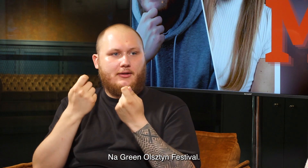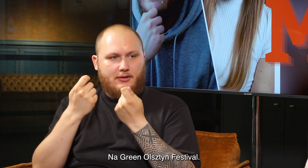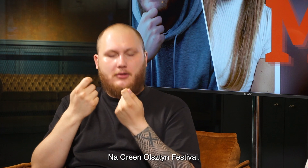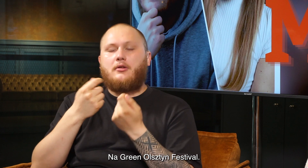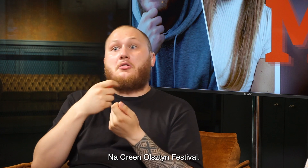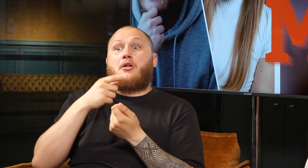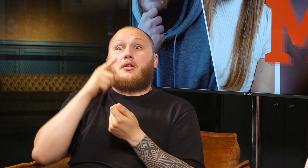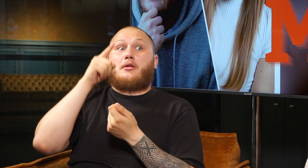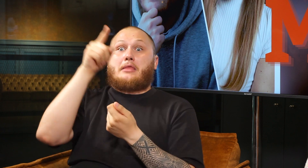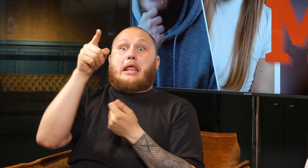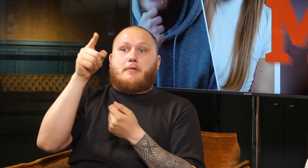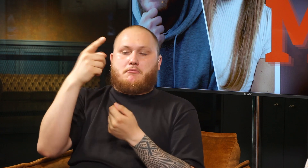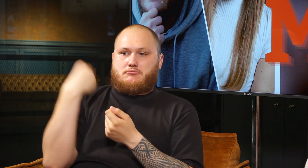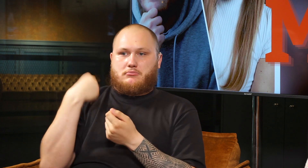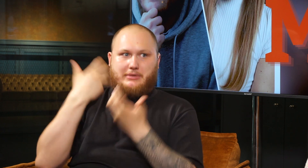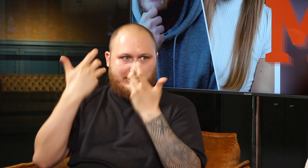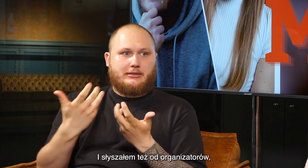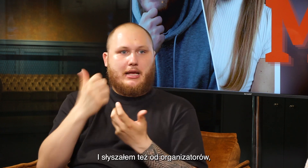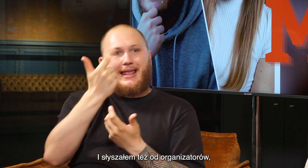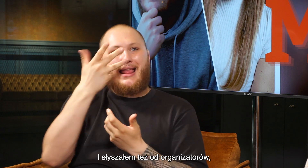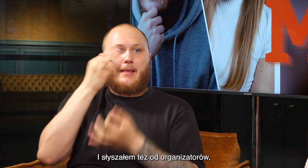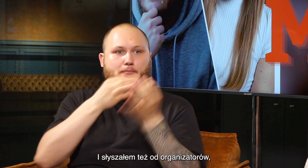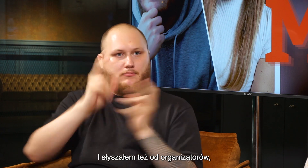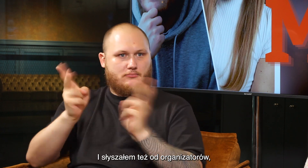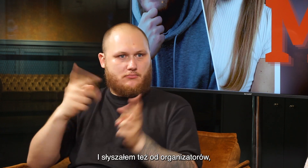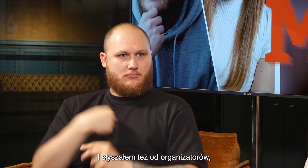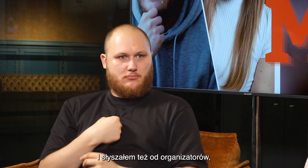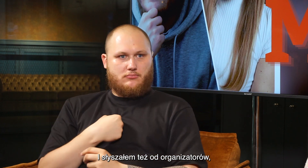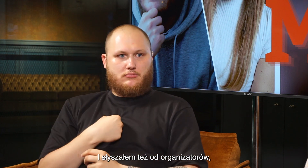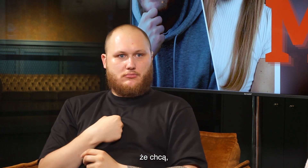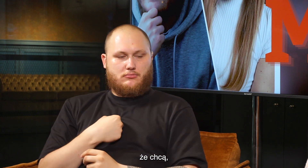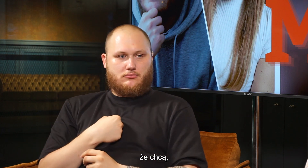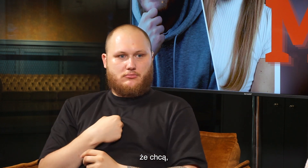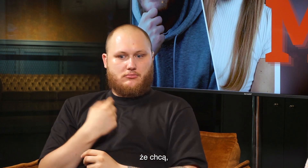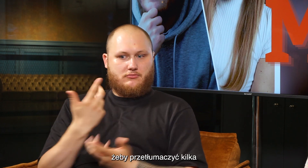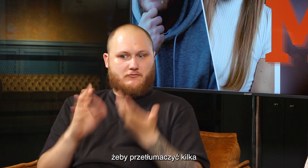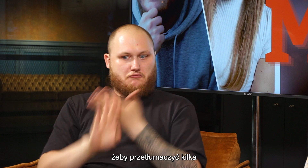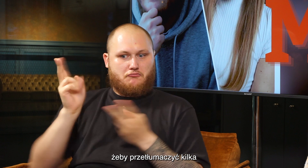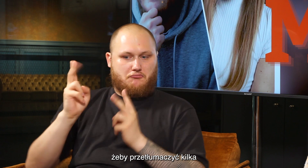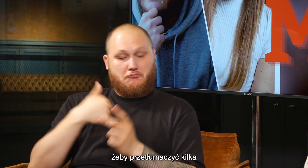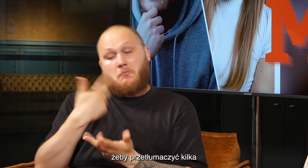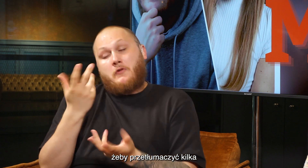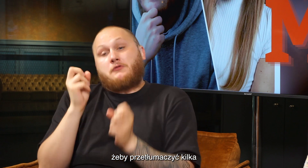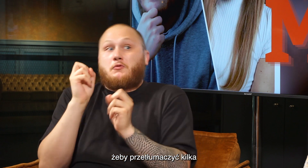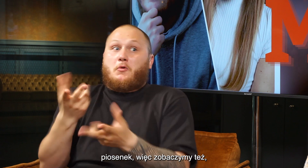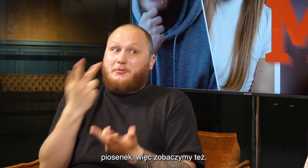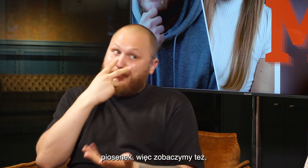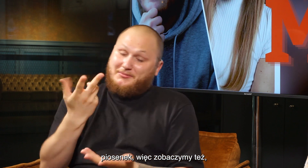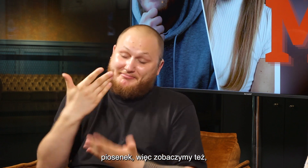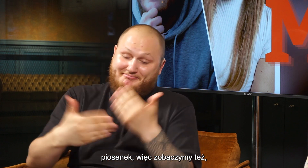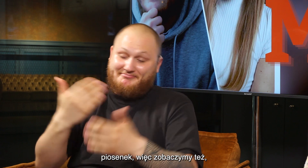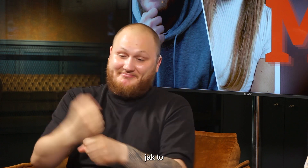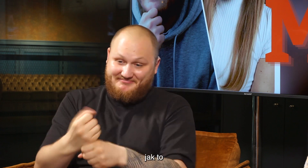Na Green Olsztyn Festival. Mm-hmm. I słyszałem też od organizatorów, że chcą, żebym przetłumaczyć kilka